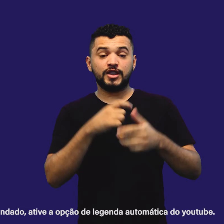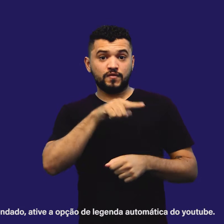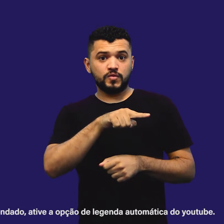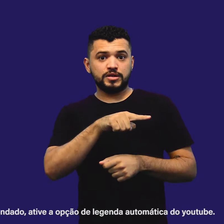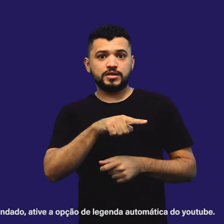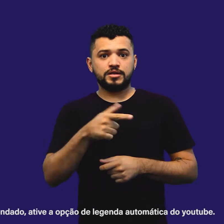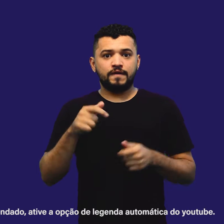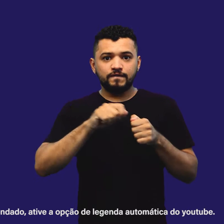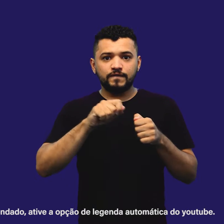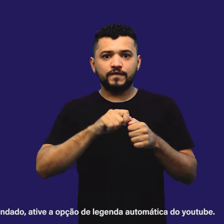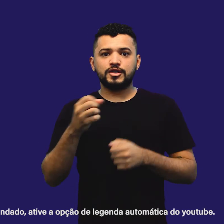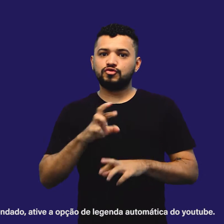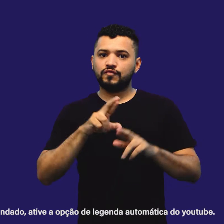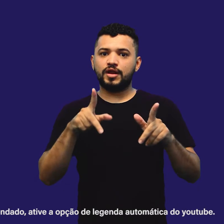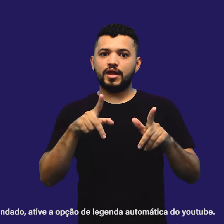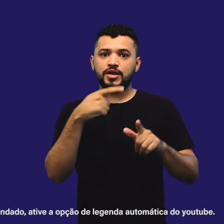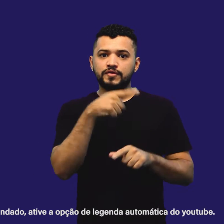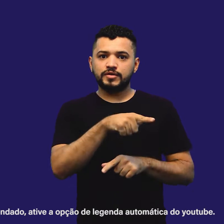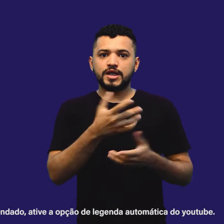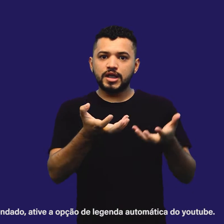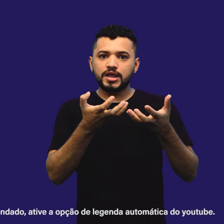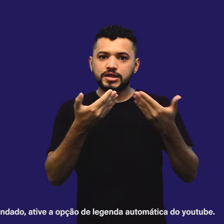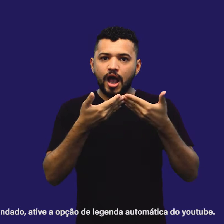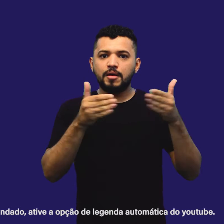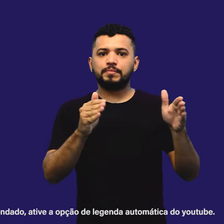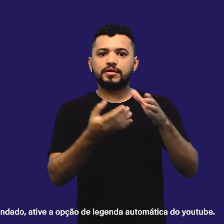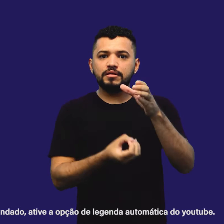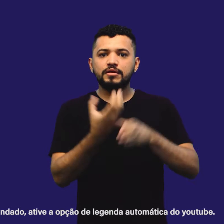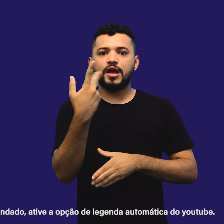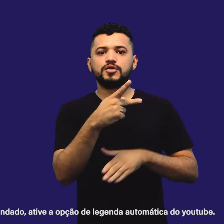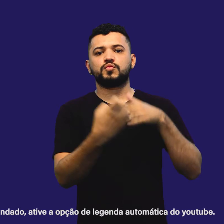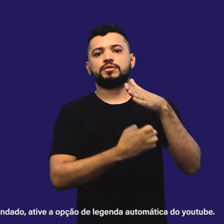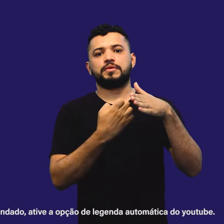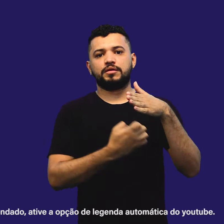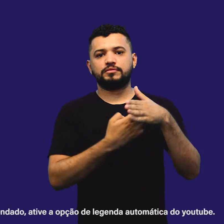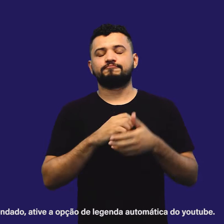muita gente precisou fechar, você decidiu abrir e empreender, né?